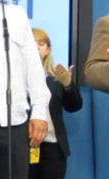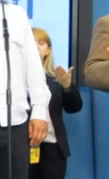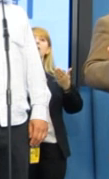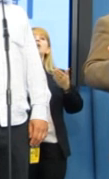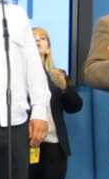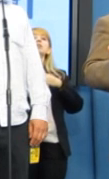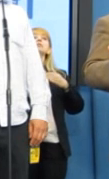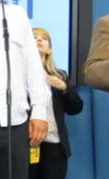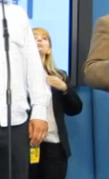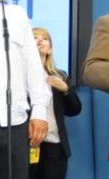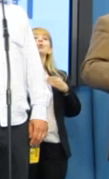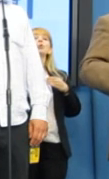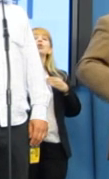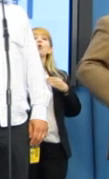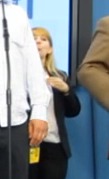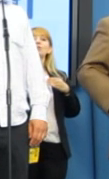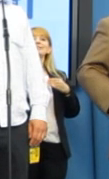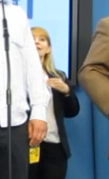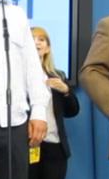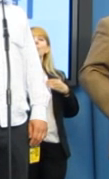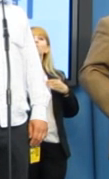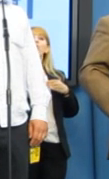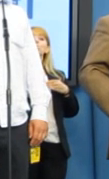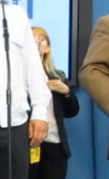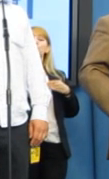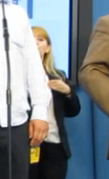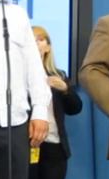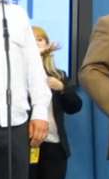może były niedotrzymane. Dlatego też naprawdę